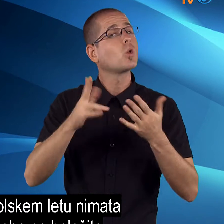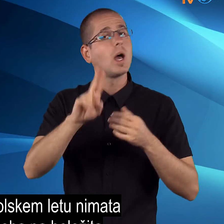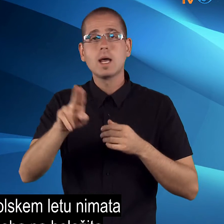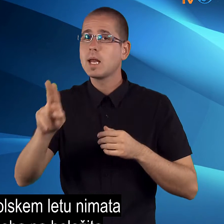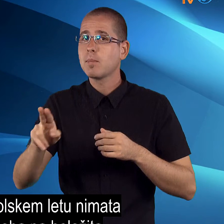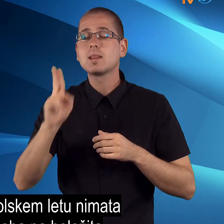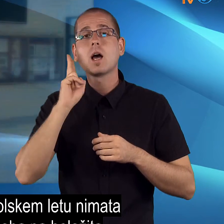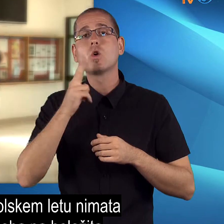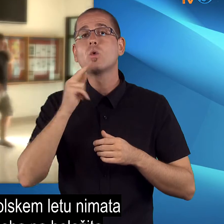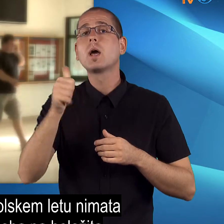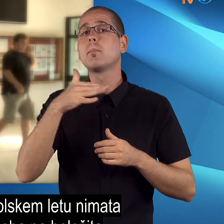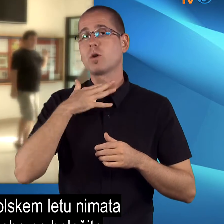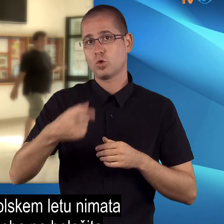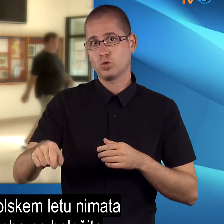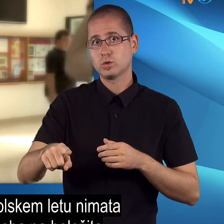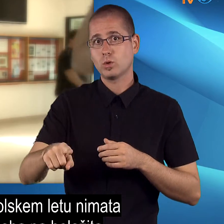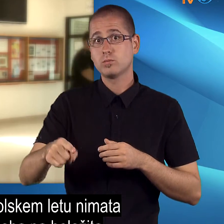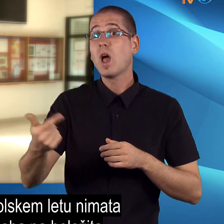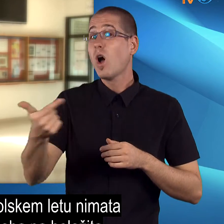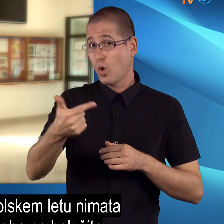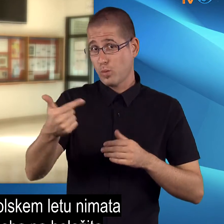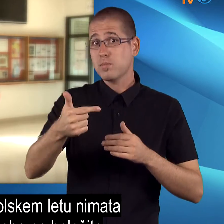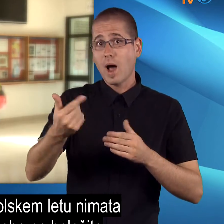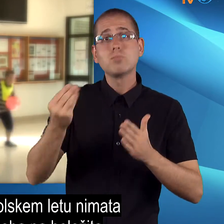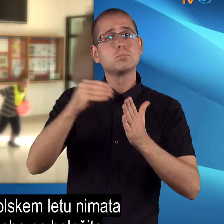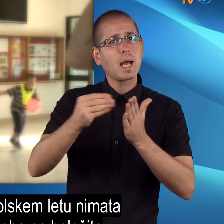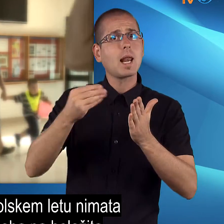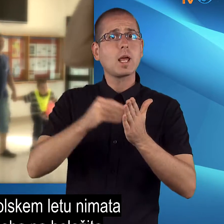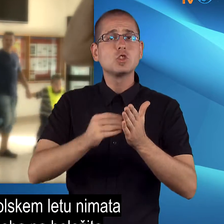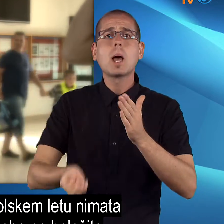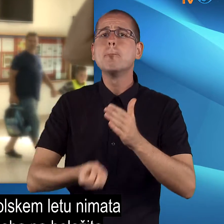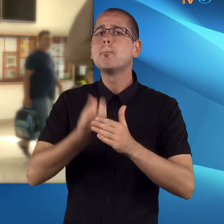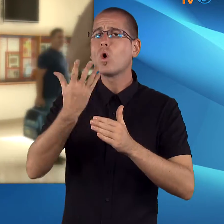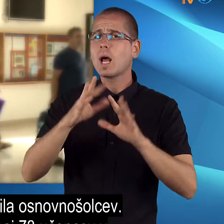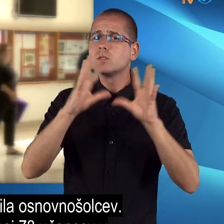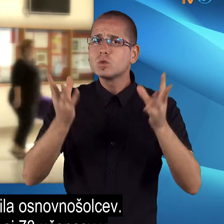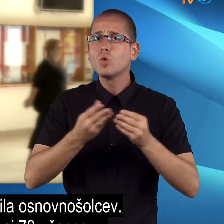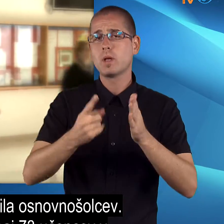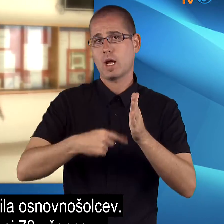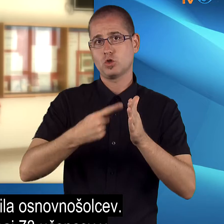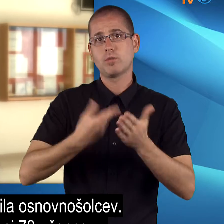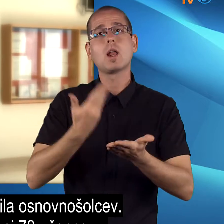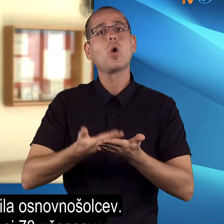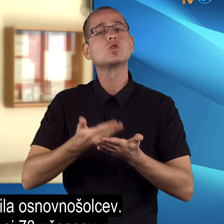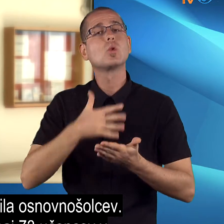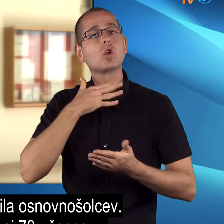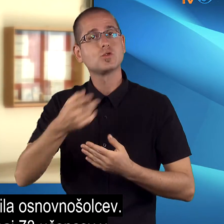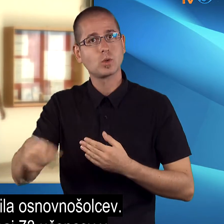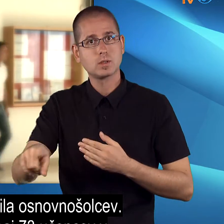letu nimata gluhih prvošolcev. Oba pa beležita porast skupnega števila osnovnošolcev.